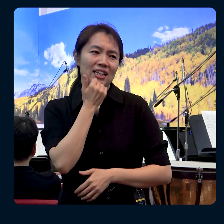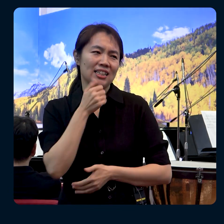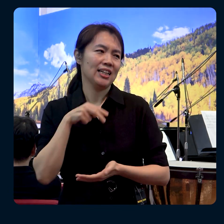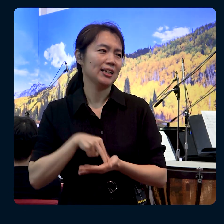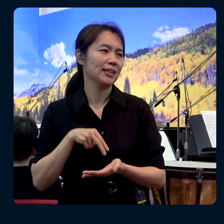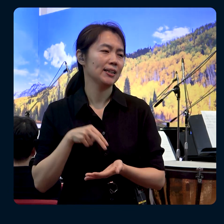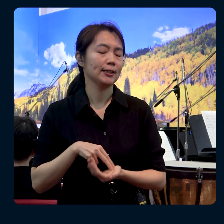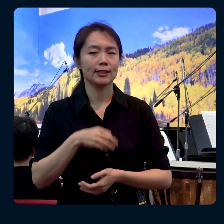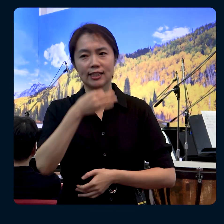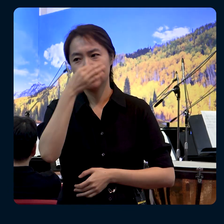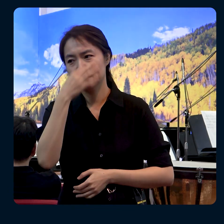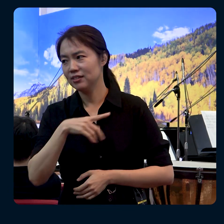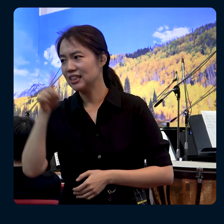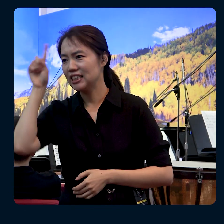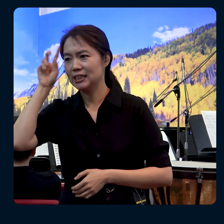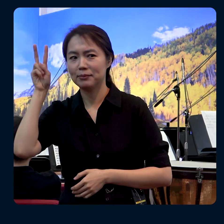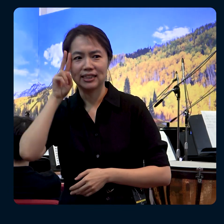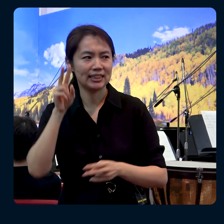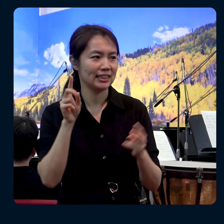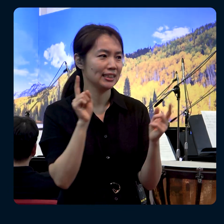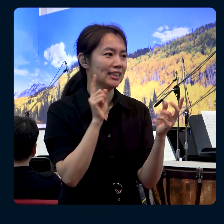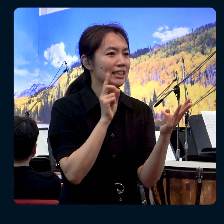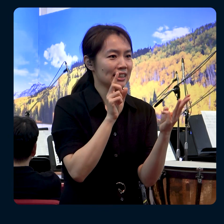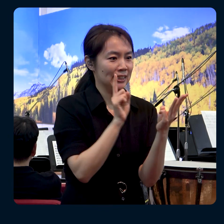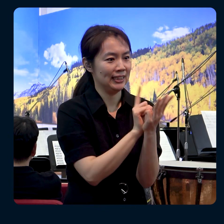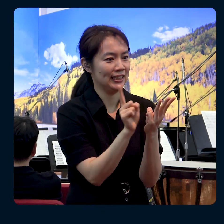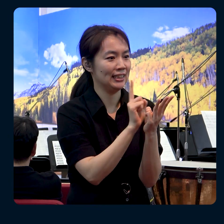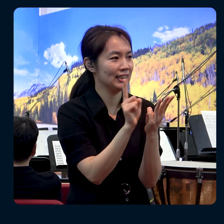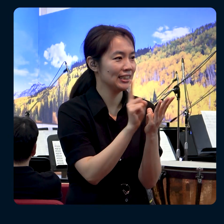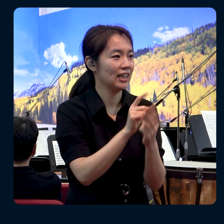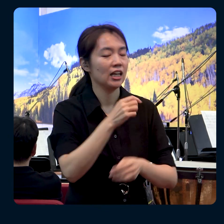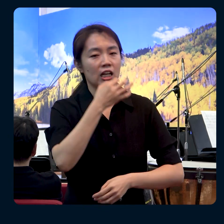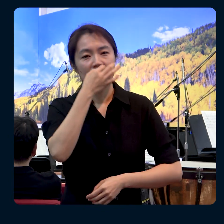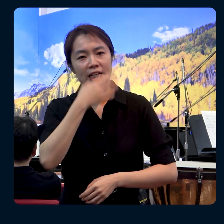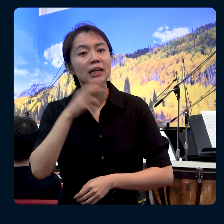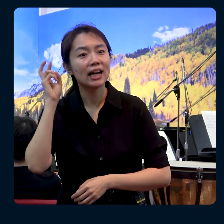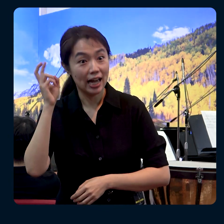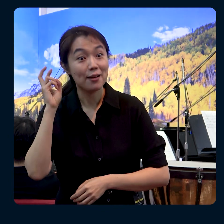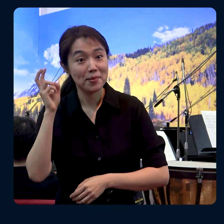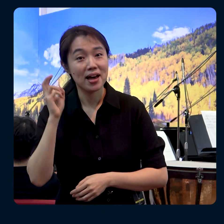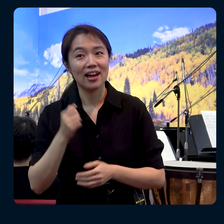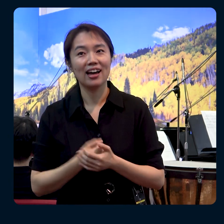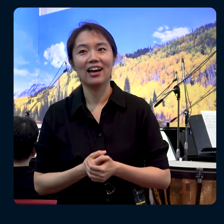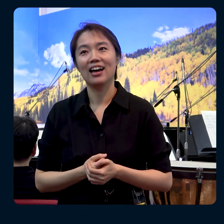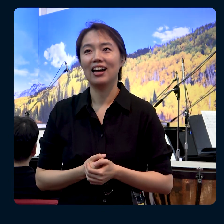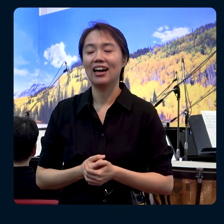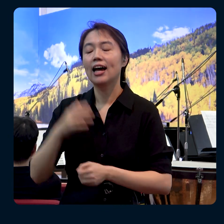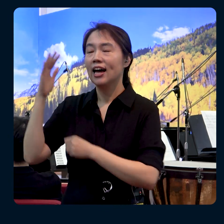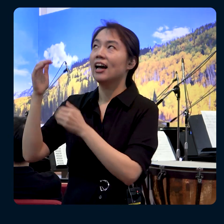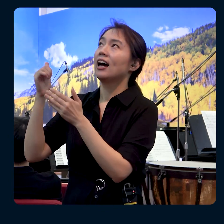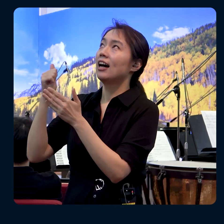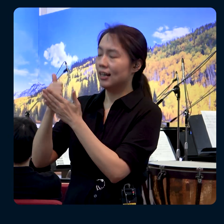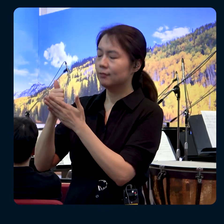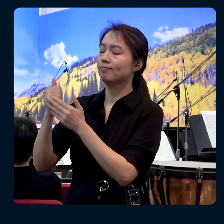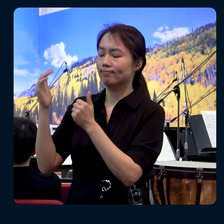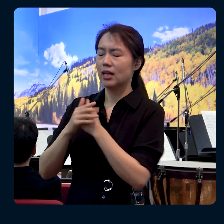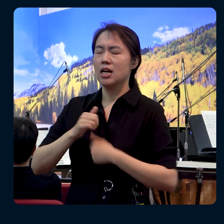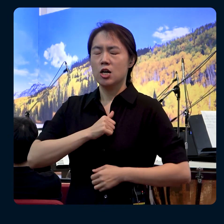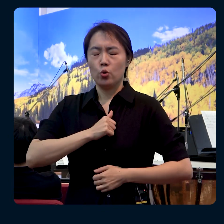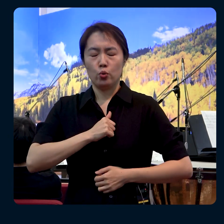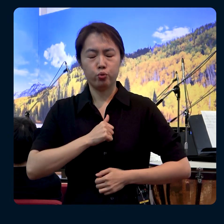아비멜렉과 그것들은 완전히 신났지만 이삭의 마음은 너무 힘든 거 아니에요. 너무 참을 수 없이 힘들지만 하나님 때문에